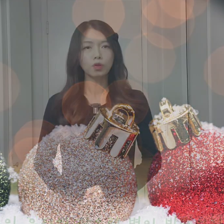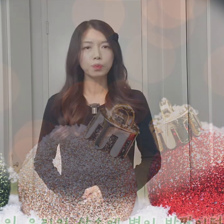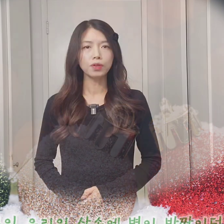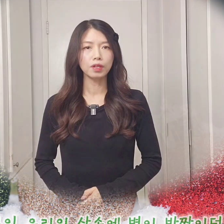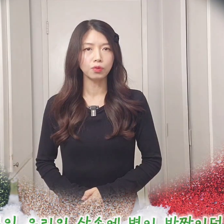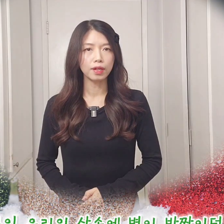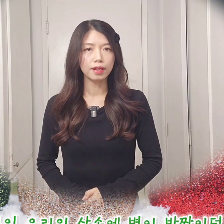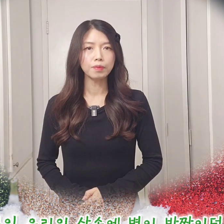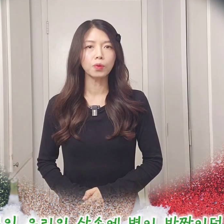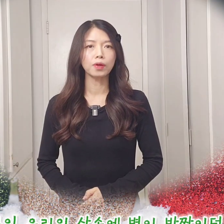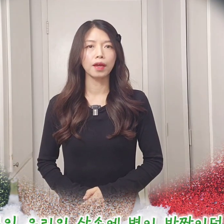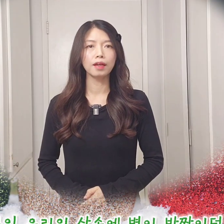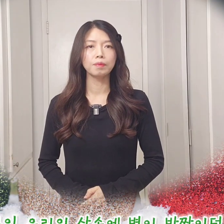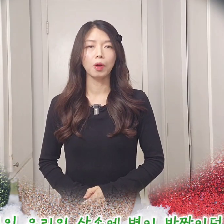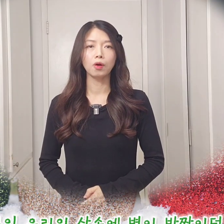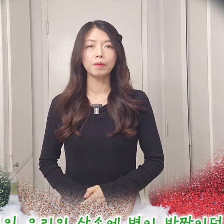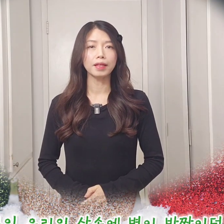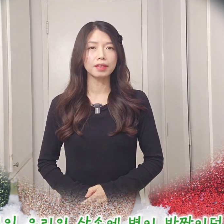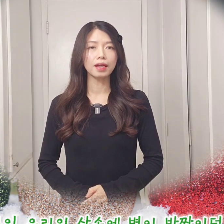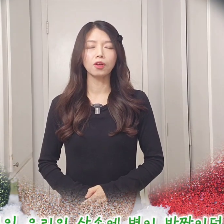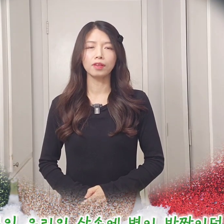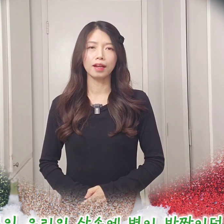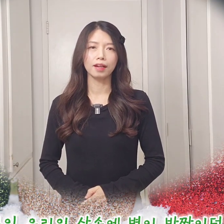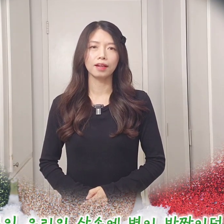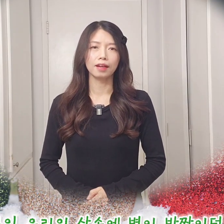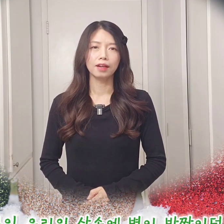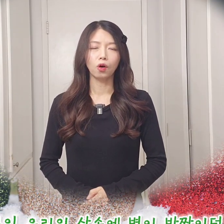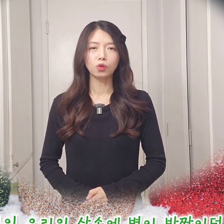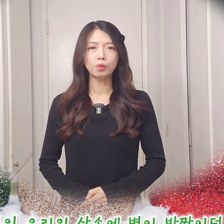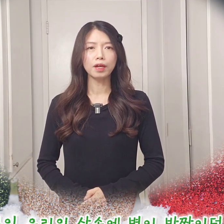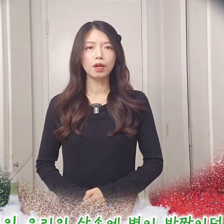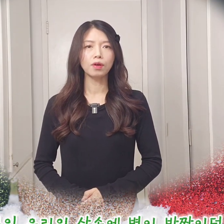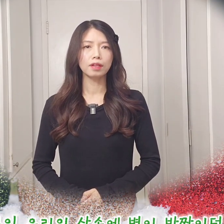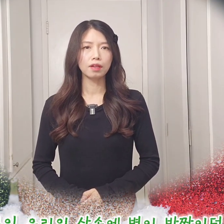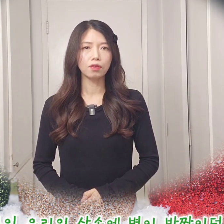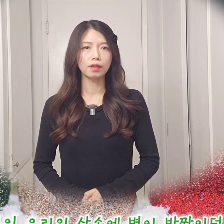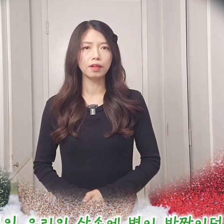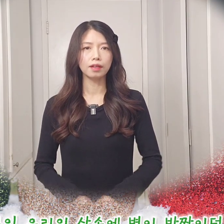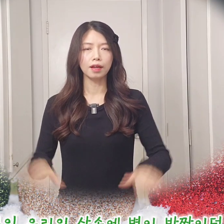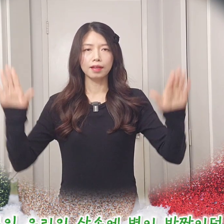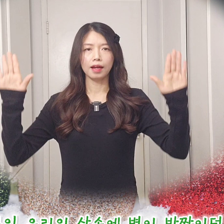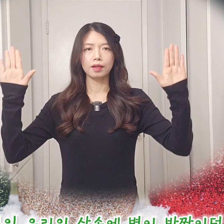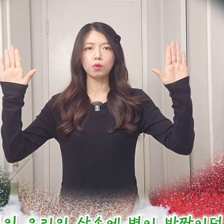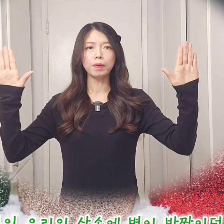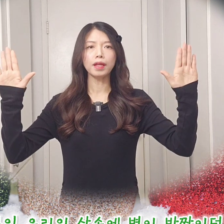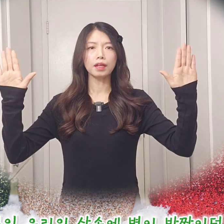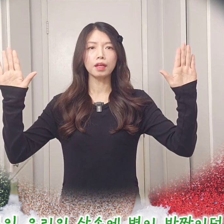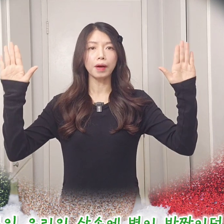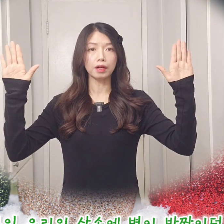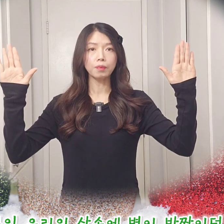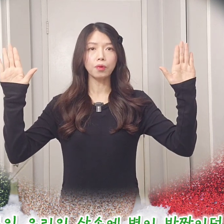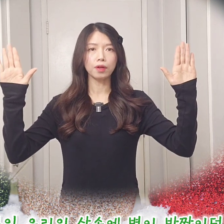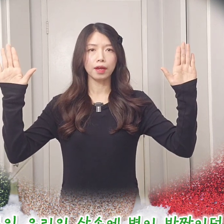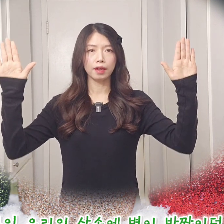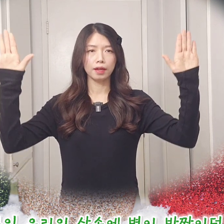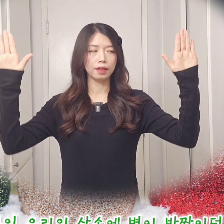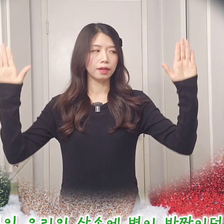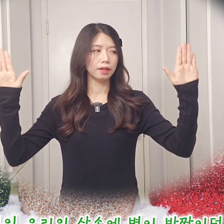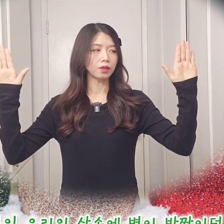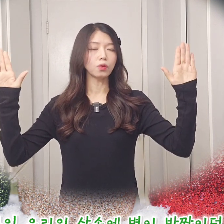어둠뿐이 우리의 삶 속에 별이 반짝이던 날. 어둡다라고 한 뜻의 수어는 양손바닥이 밖을 보이게 양쪽 옆에